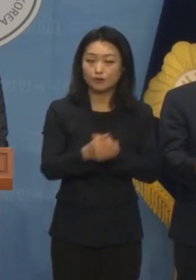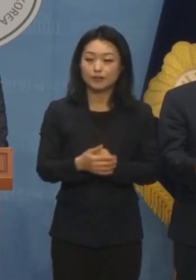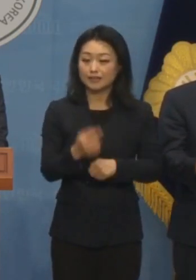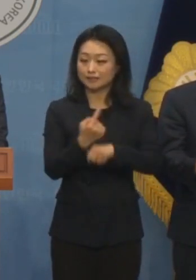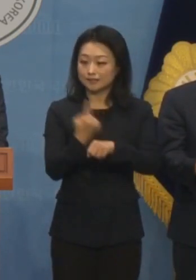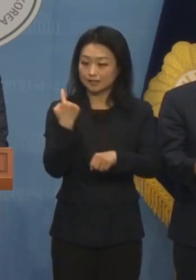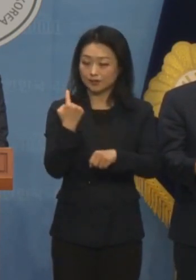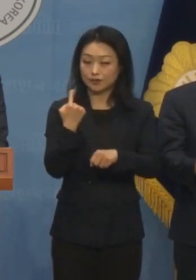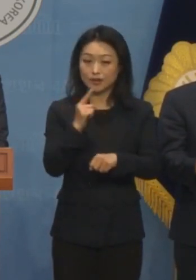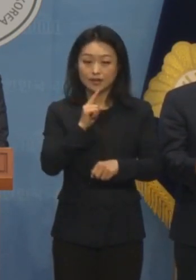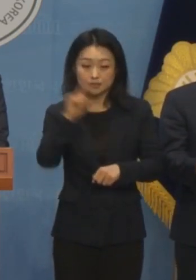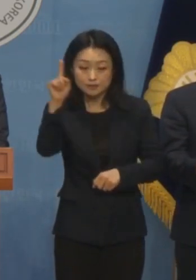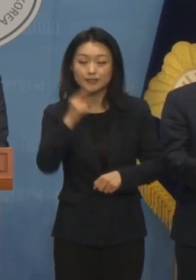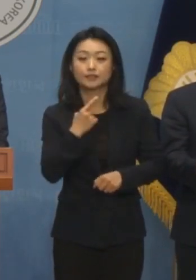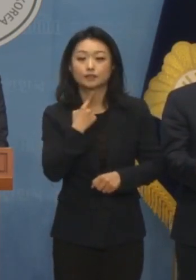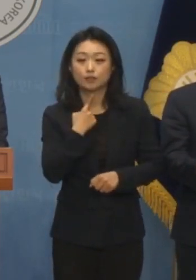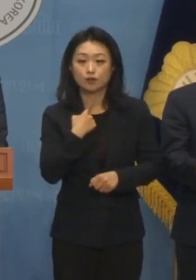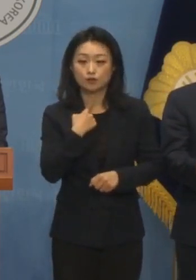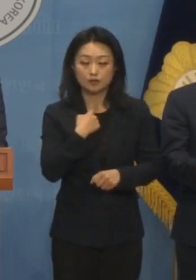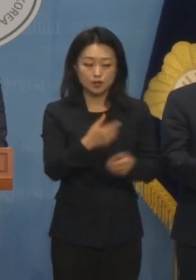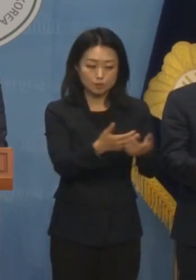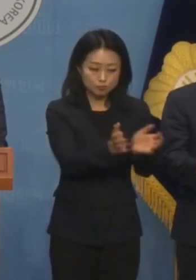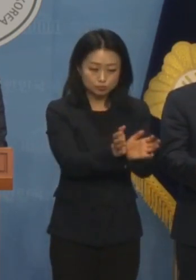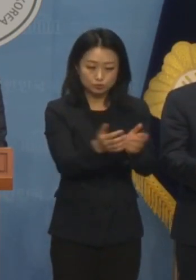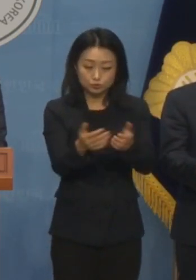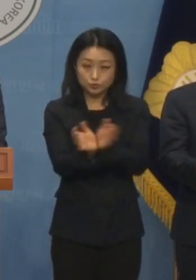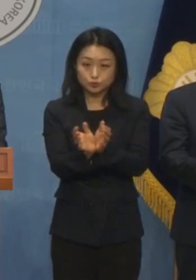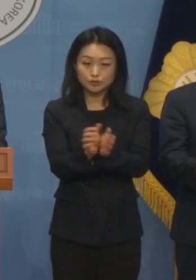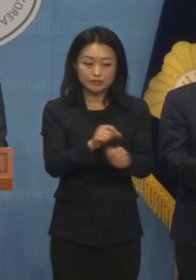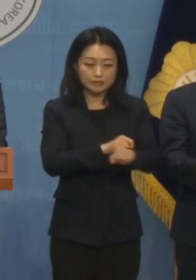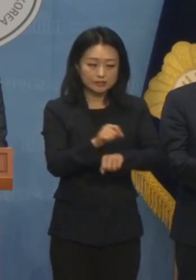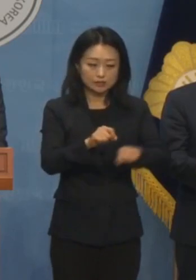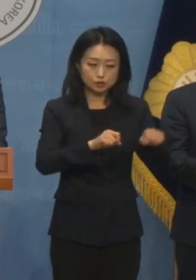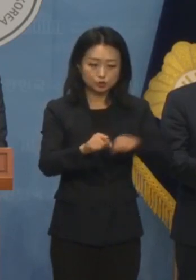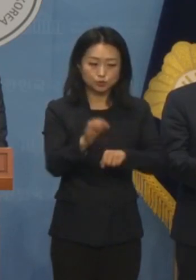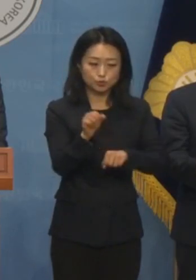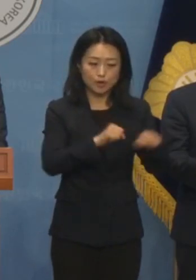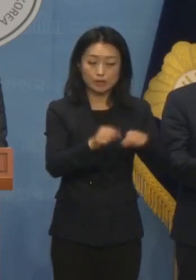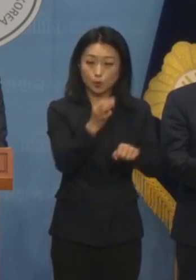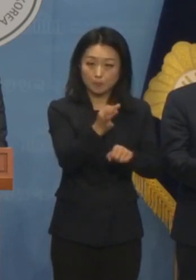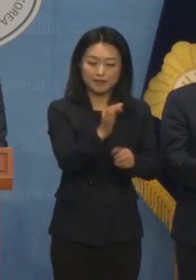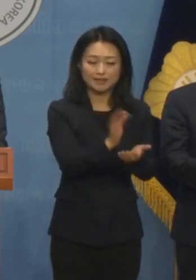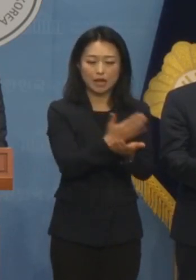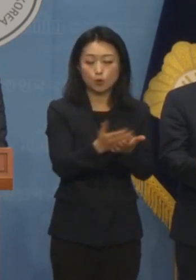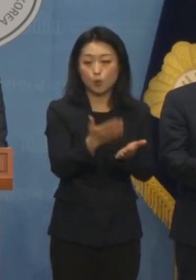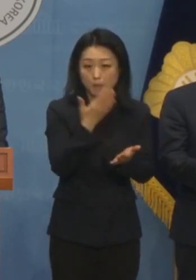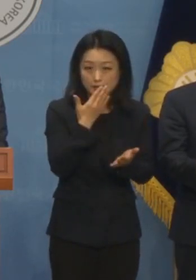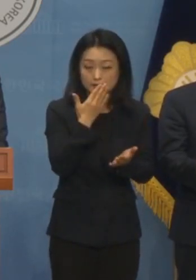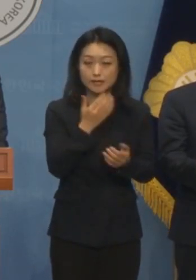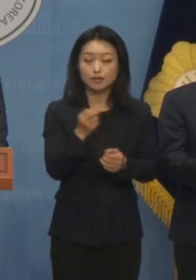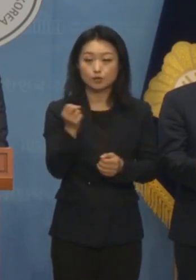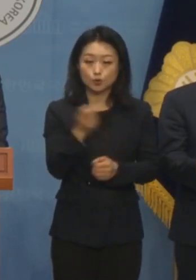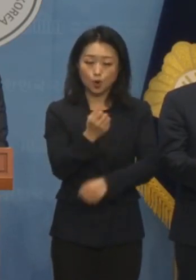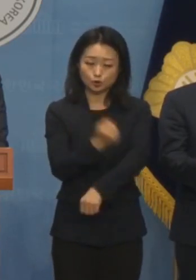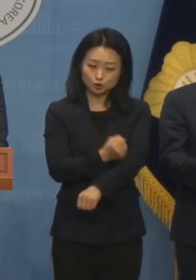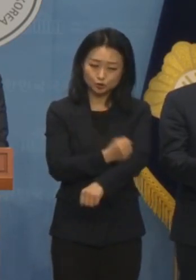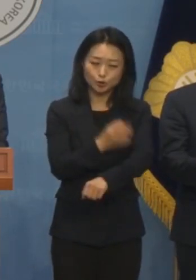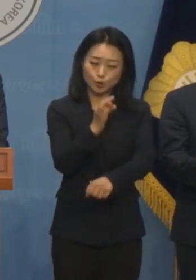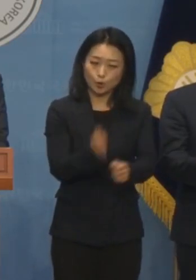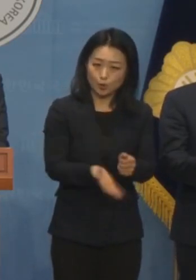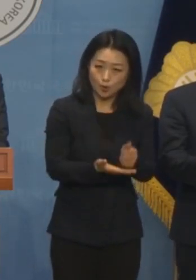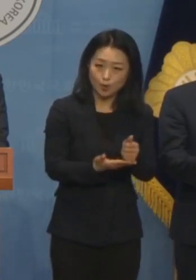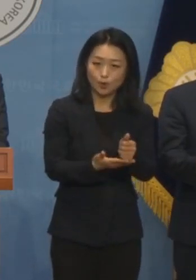언론에서 취재하고 보도한 부서별 특활비 나눠먹기, 국정감사 우수검사 격려, 공기청정기